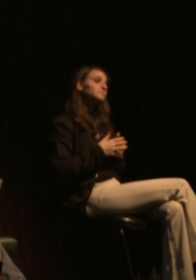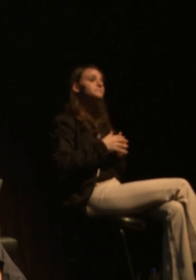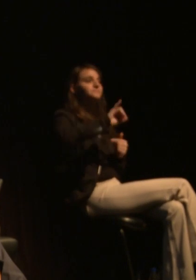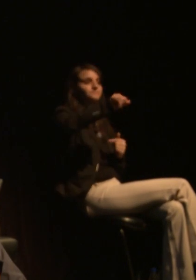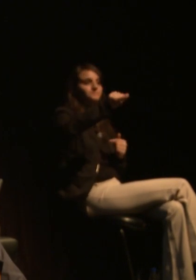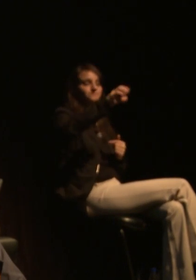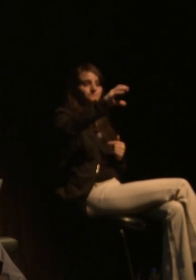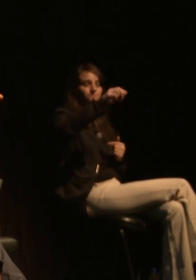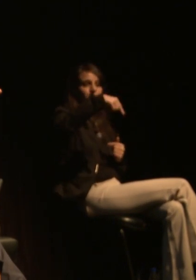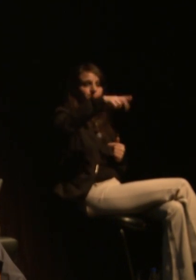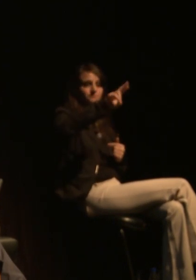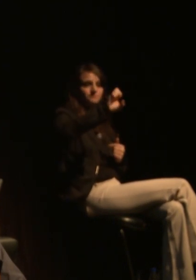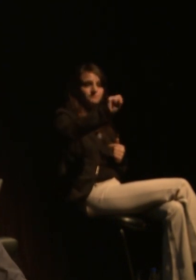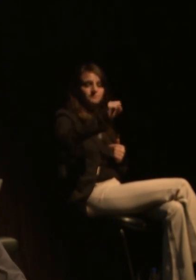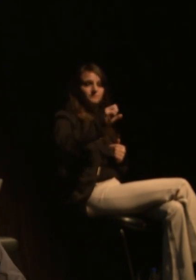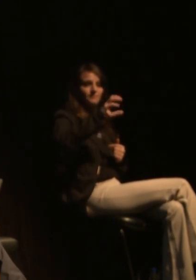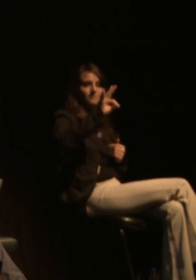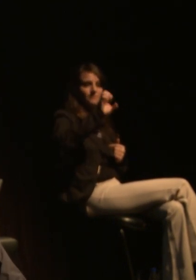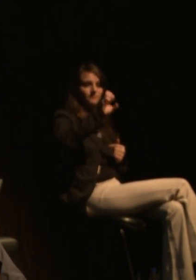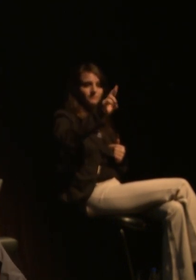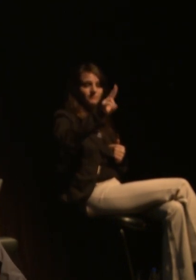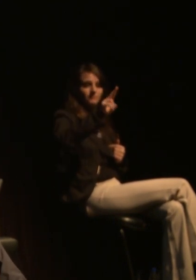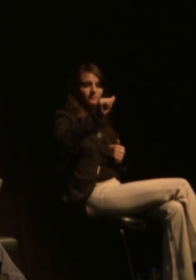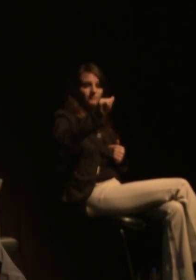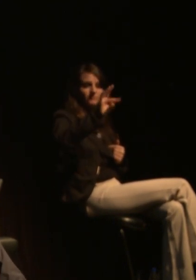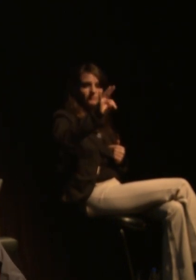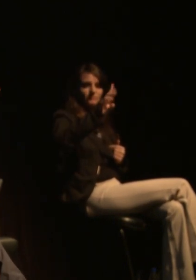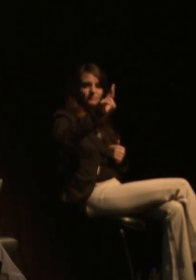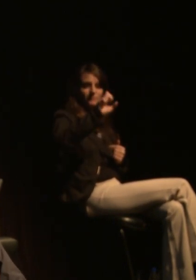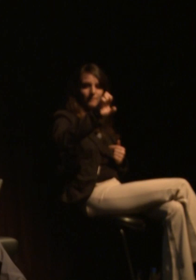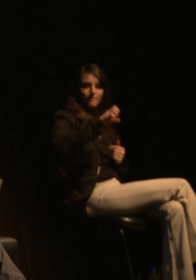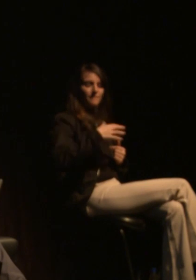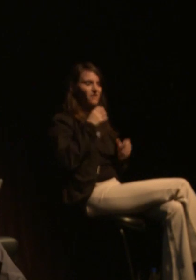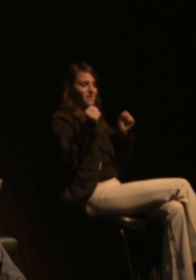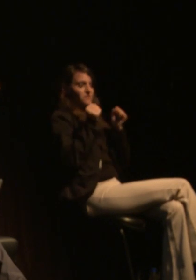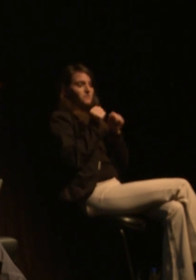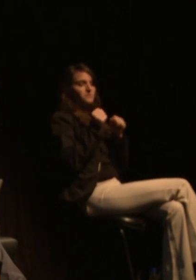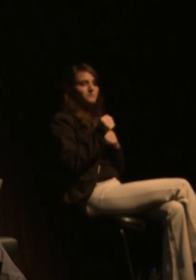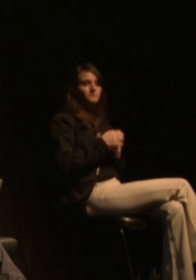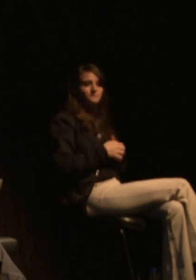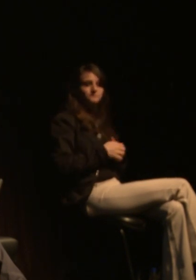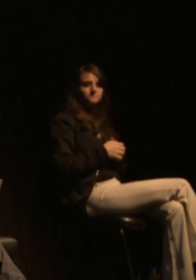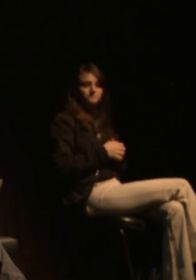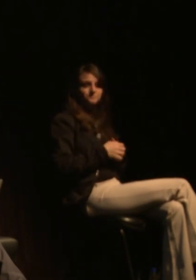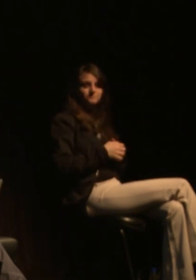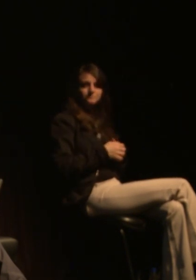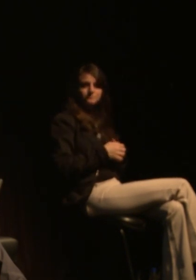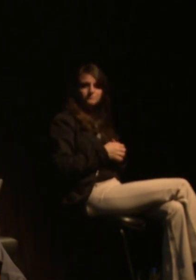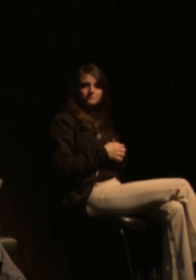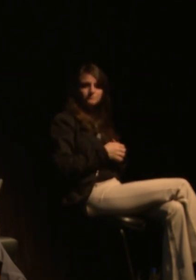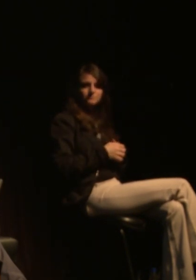Jacques Kerouac influenciou, hoje eu não consigo ler, é curioso. Adorei On the Road e